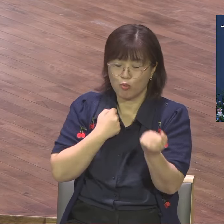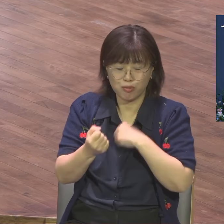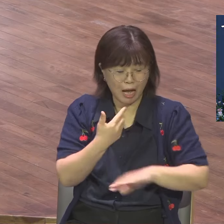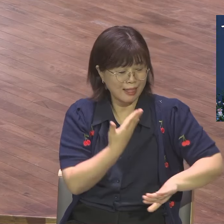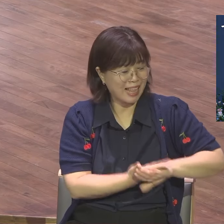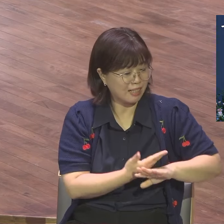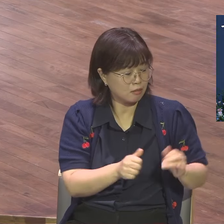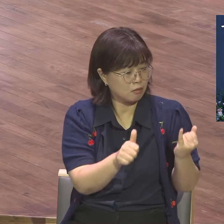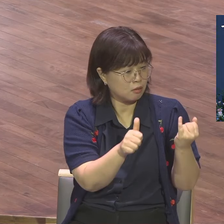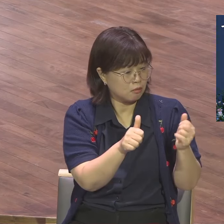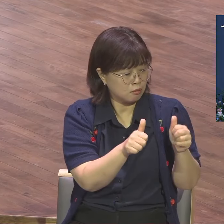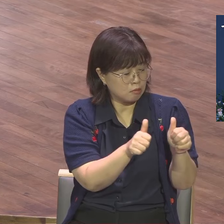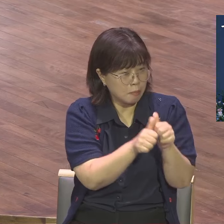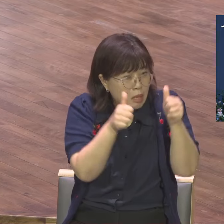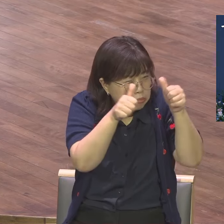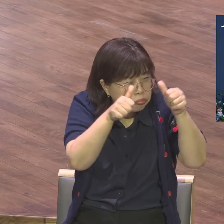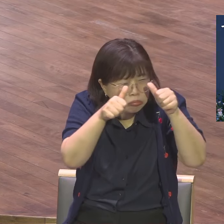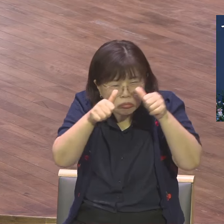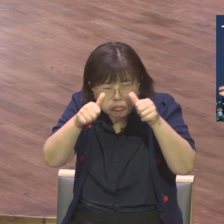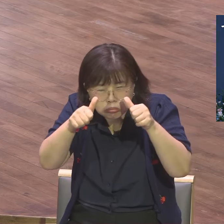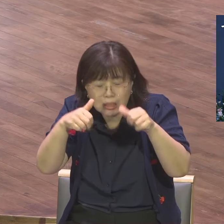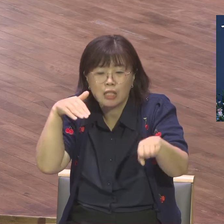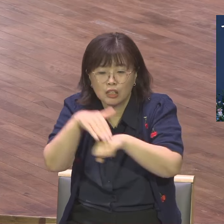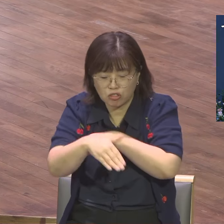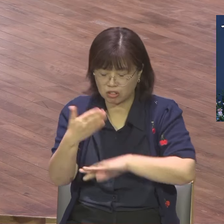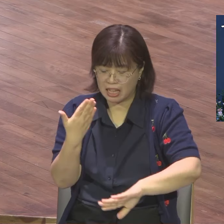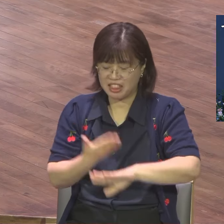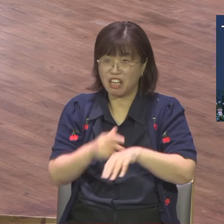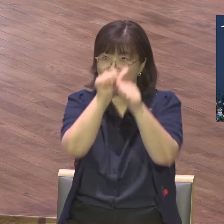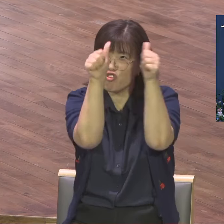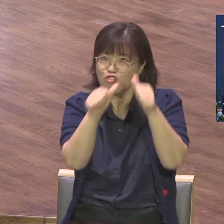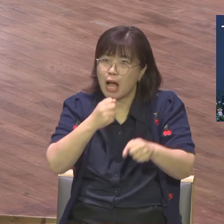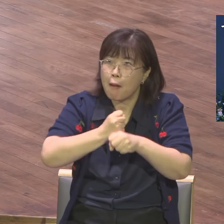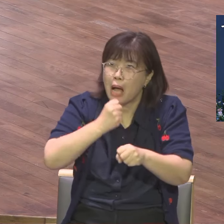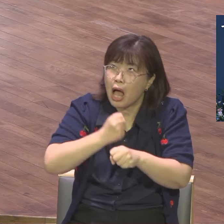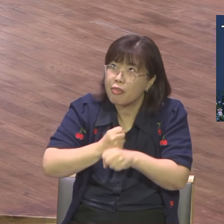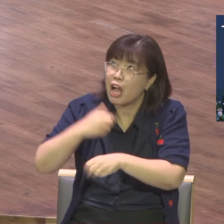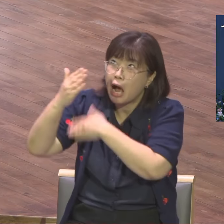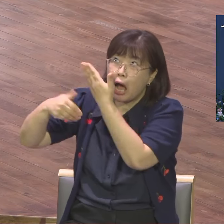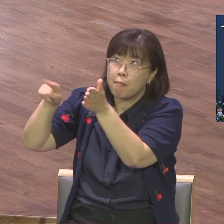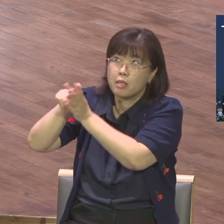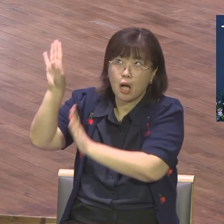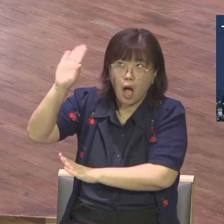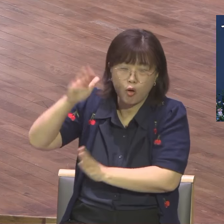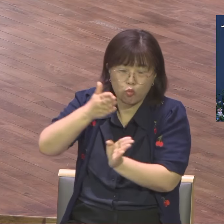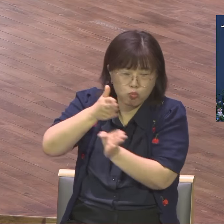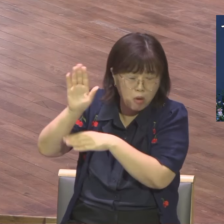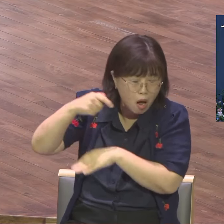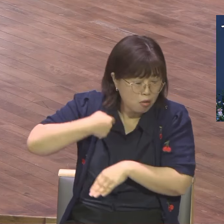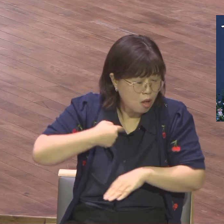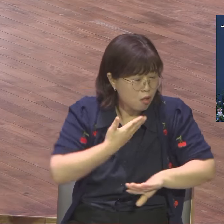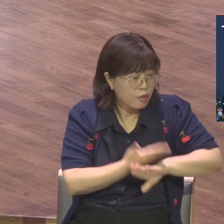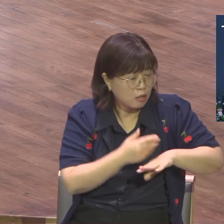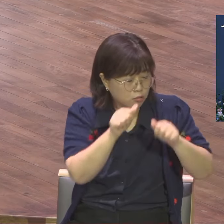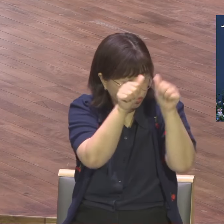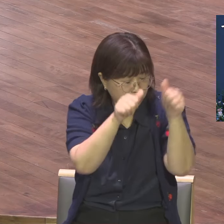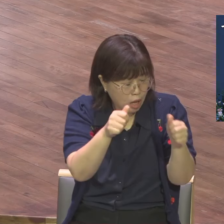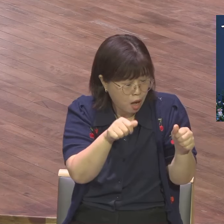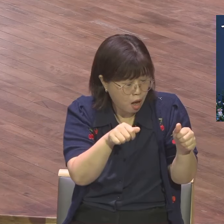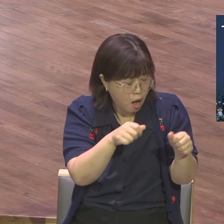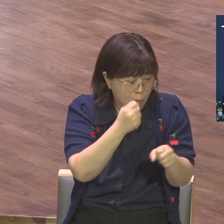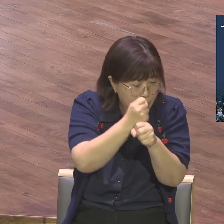그랬어요. 왜 나를 안 쳐다보고 자꾸 다른 것 만들어서 다른 신랑 쳐다보냐? 질투하시는